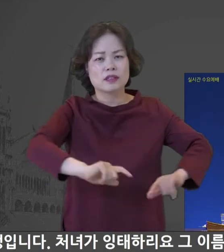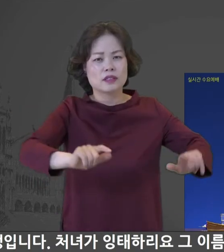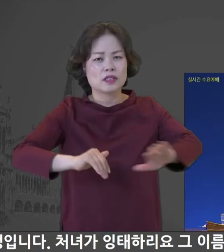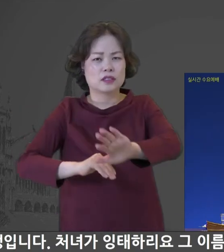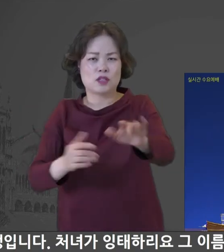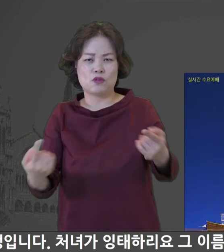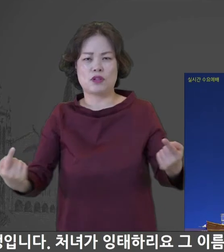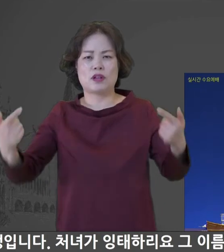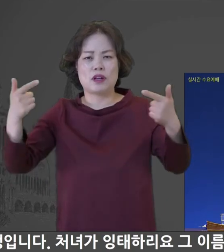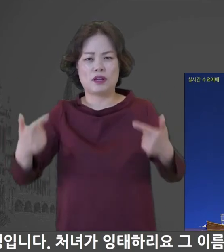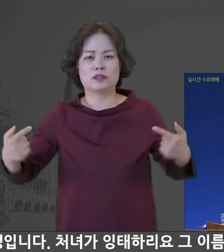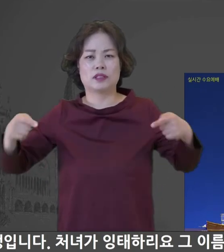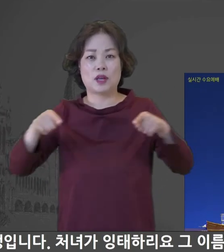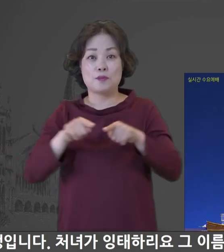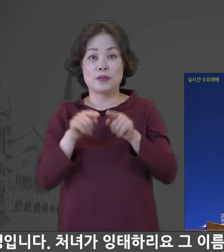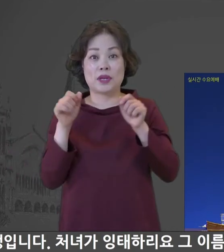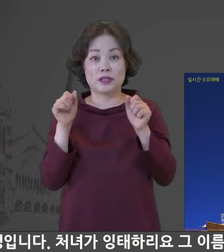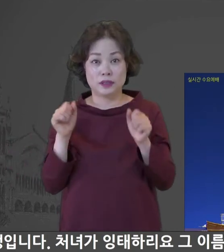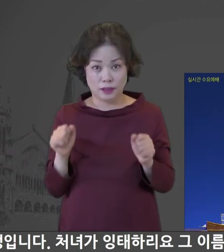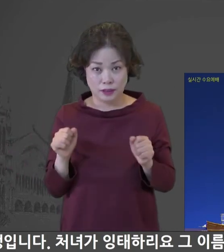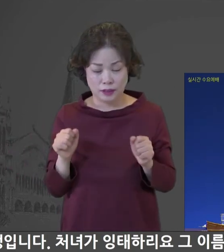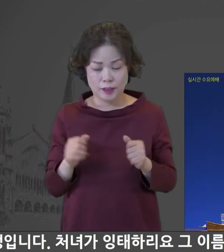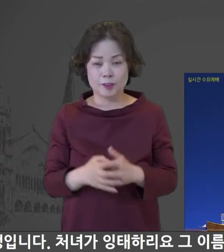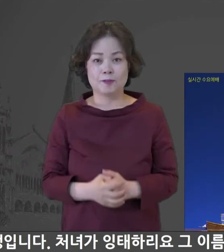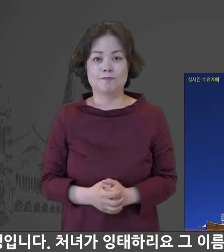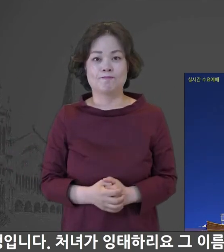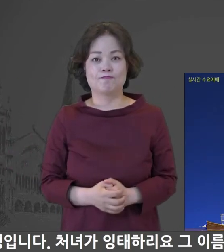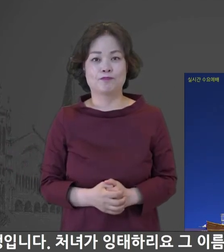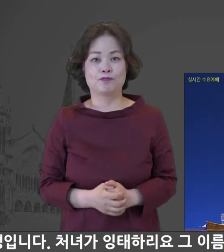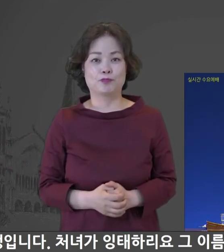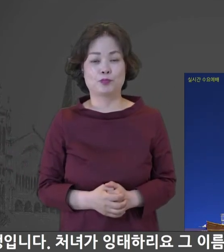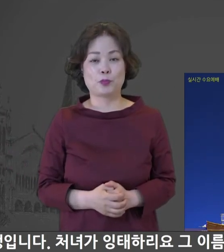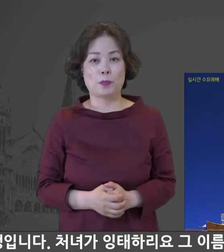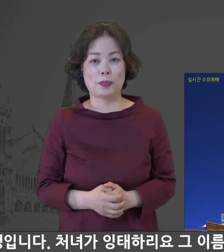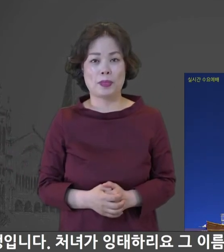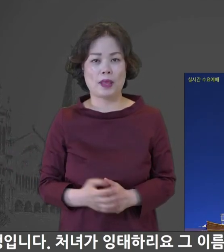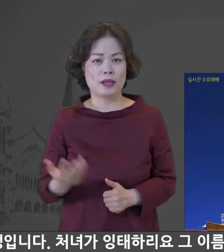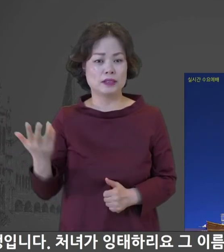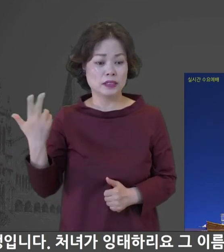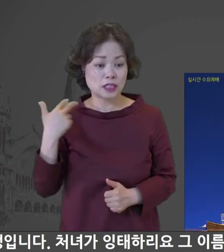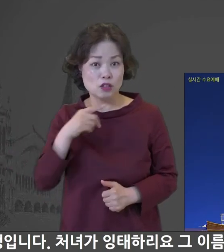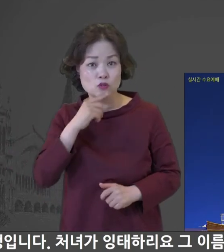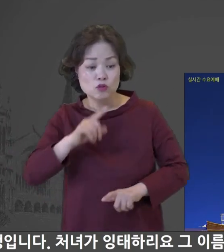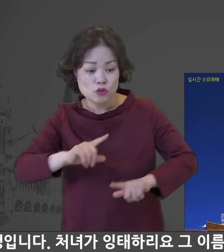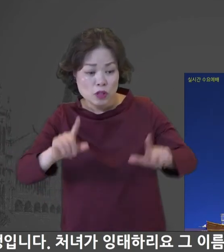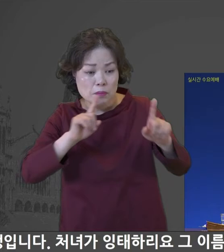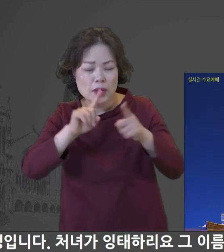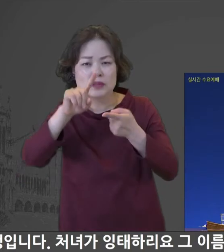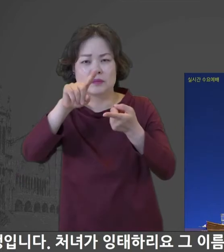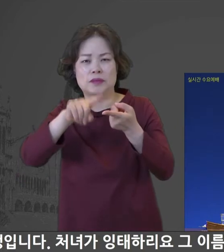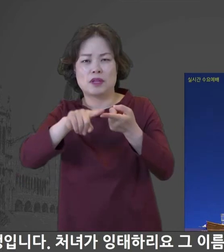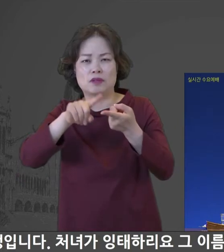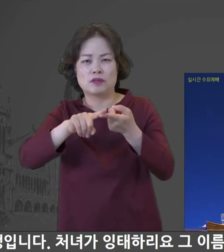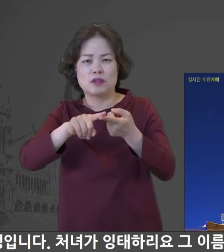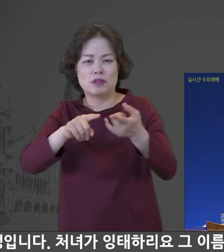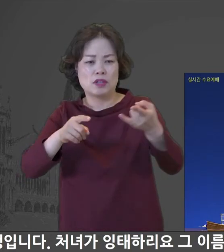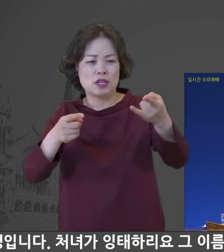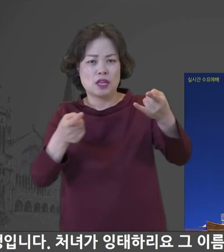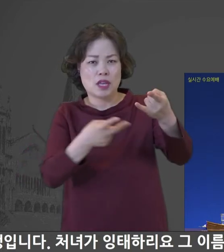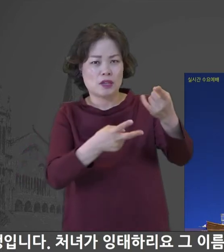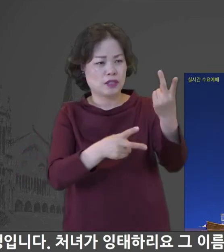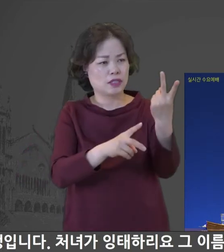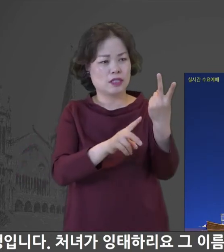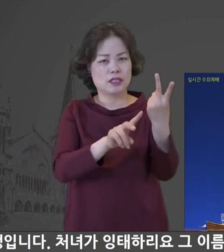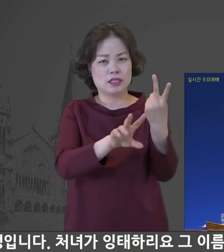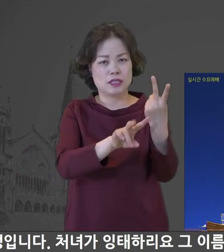너희와 항상 함께 있으리라 라고 말씀하셨습니다. 그리고 지난 주일에 우리가 말씀드린 것처럼 에베소서 2장